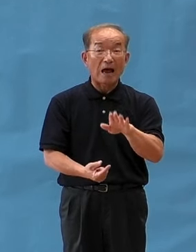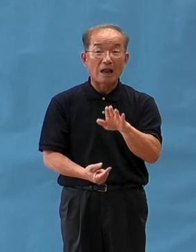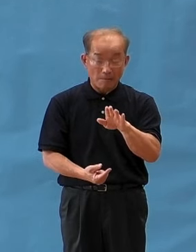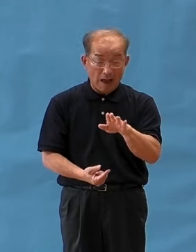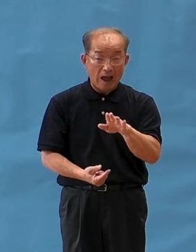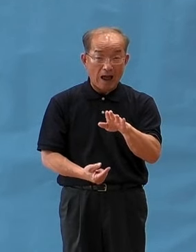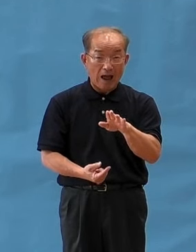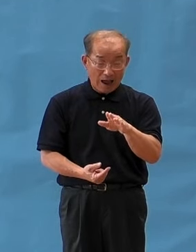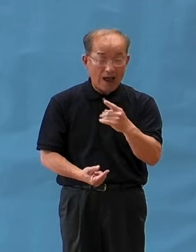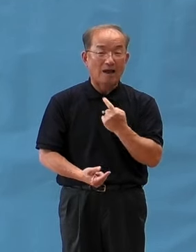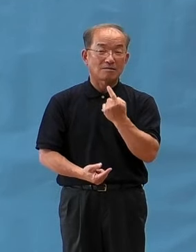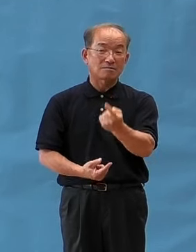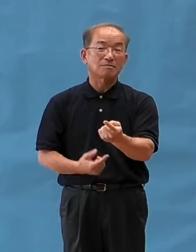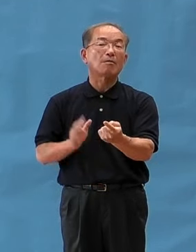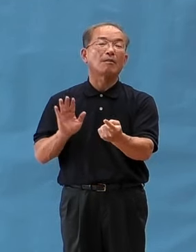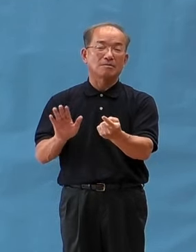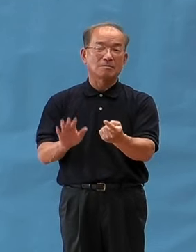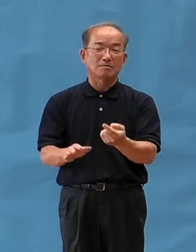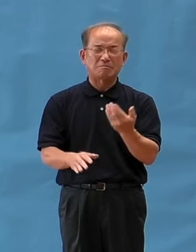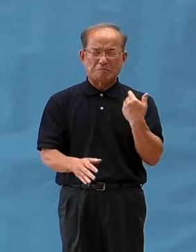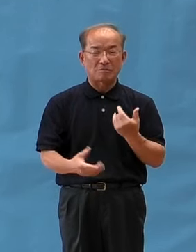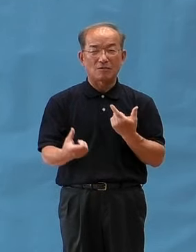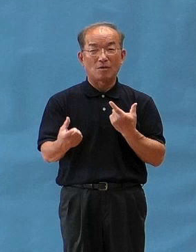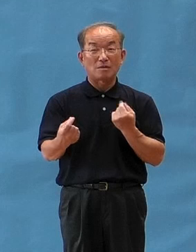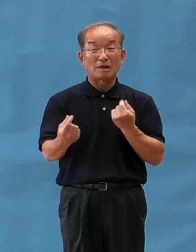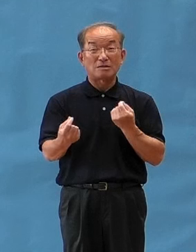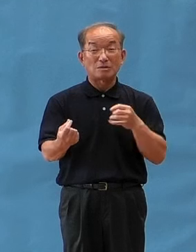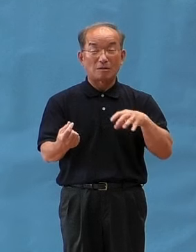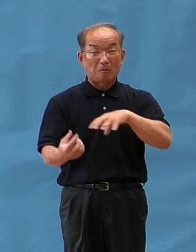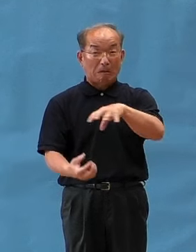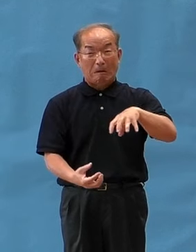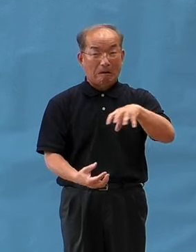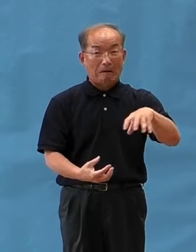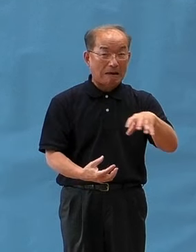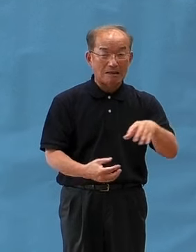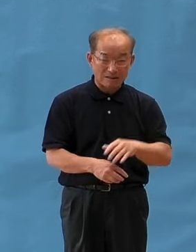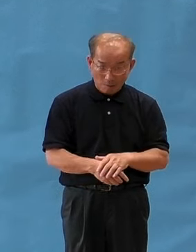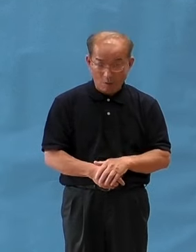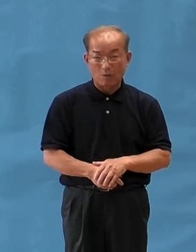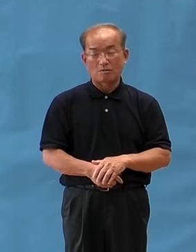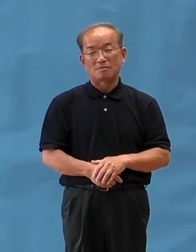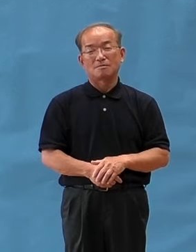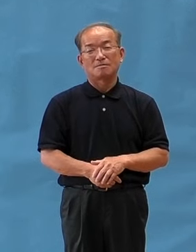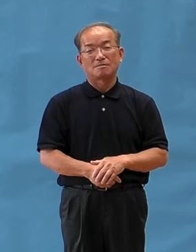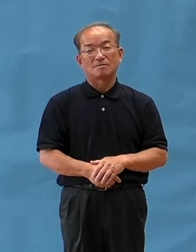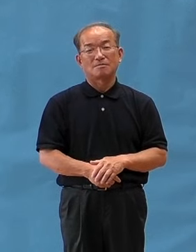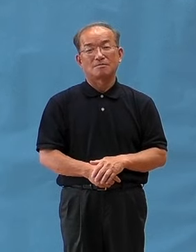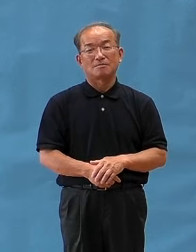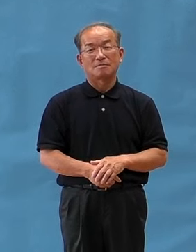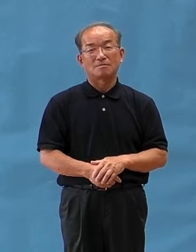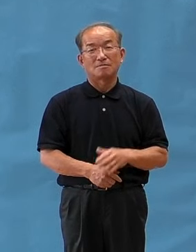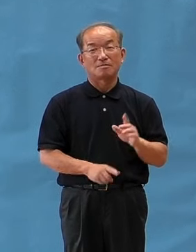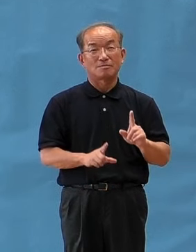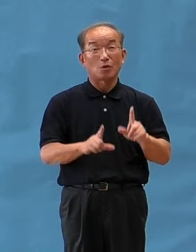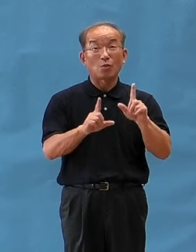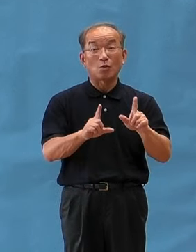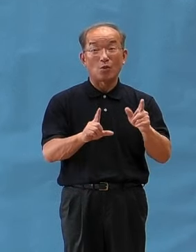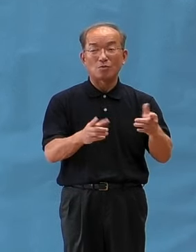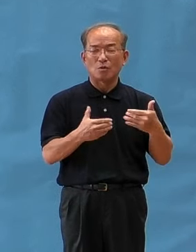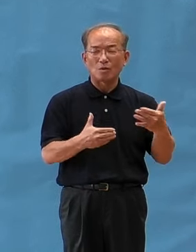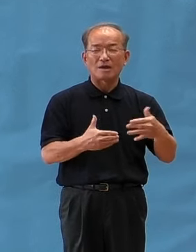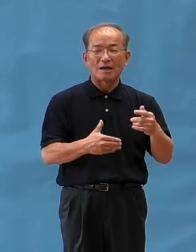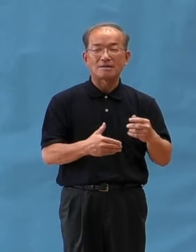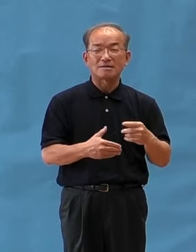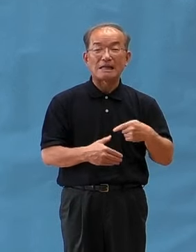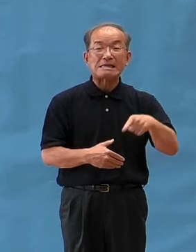行こうと思います。前回みたいなことを何度も繰り返しても、一応出張のつ東京に行かなきゃいけない出張の